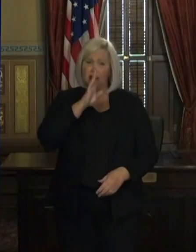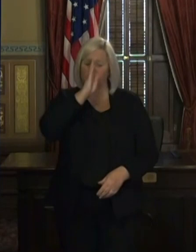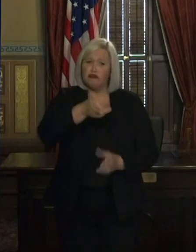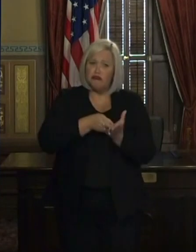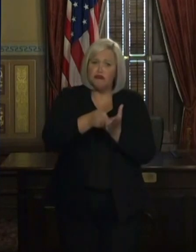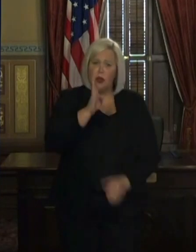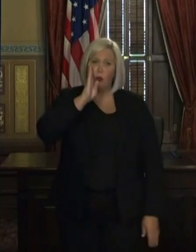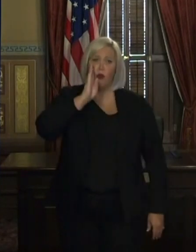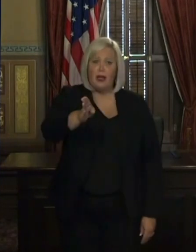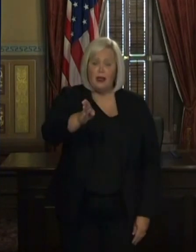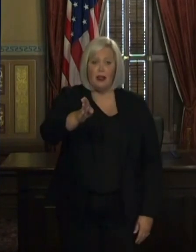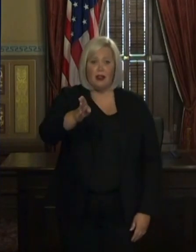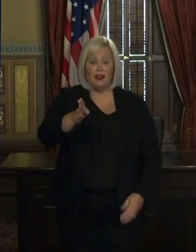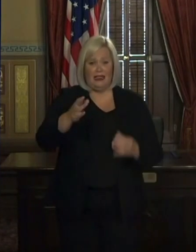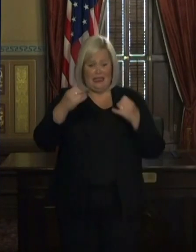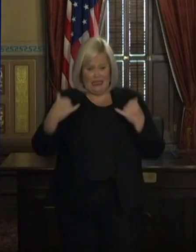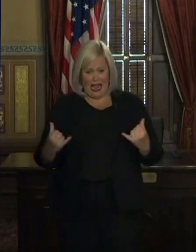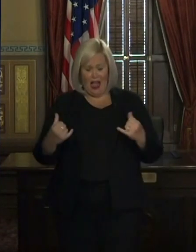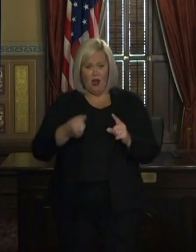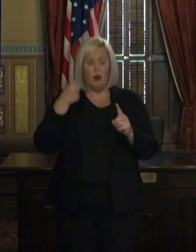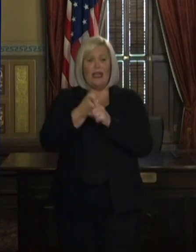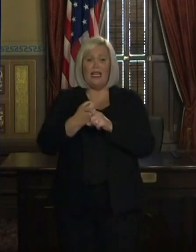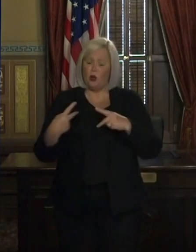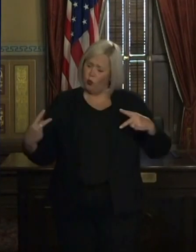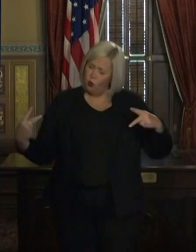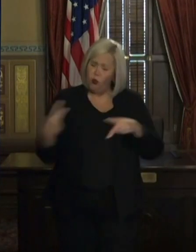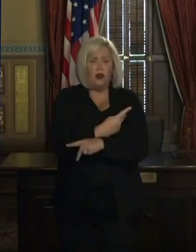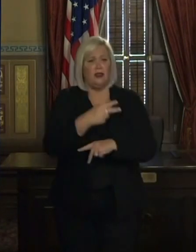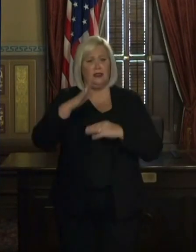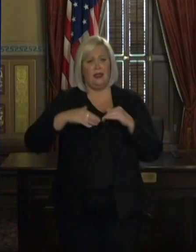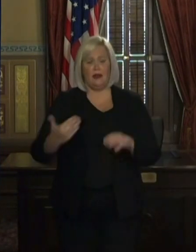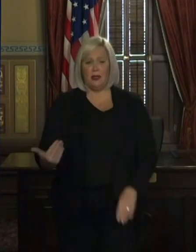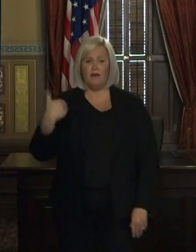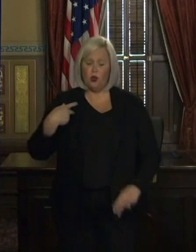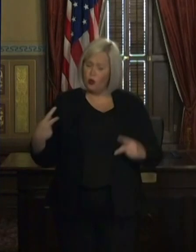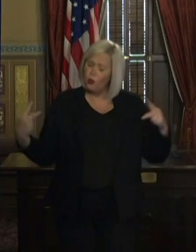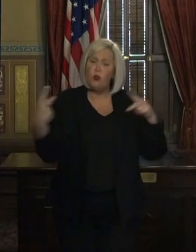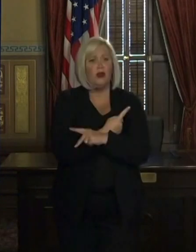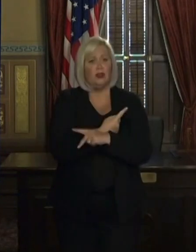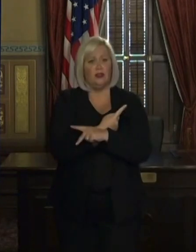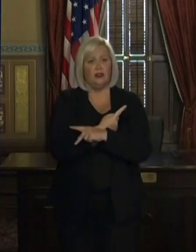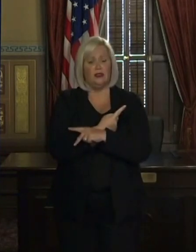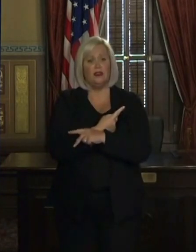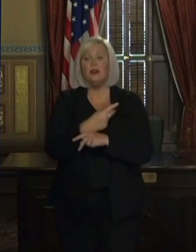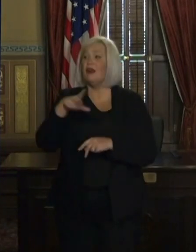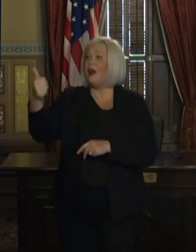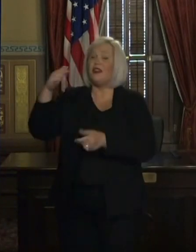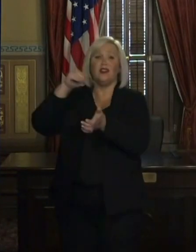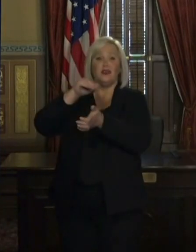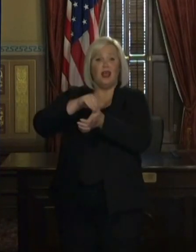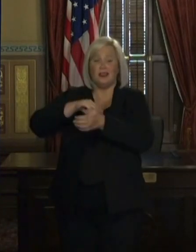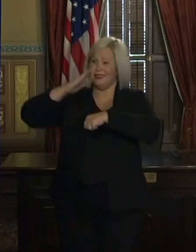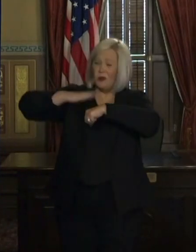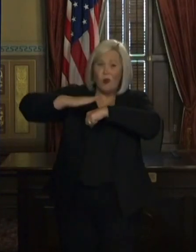இதேபோன்று மிச்சிகன் மாகாணத்திலும் கரோனா பலி எண்ணிக்கை அதிகரித்து வருவதாக ஆளுநர் கிரிசென்ட் வைட்மர் தெரிவித்துள்ளார். கடந்த